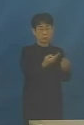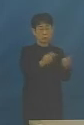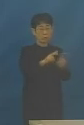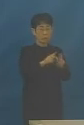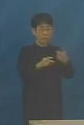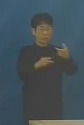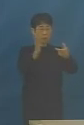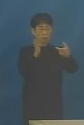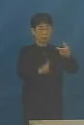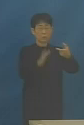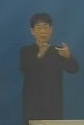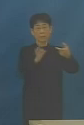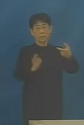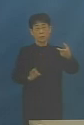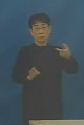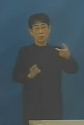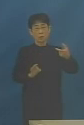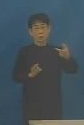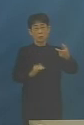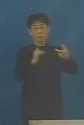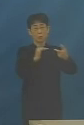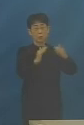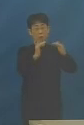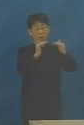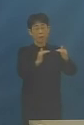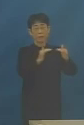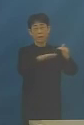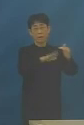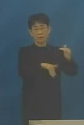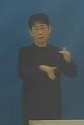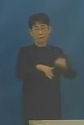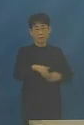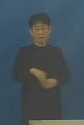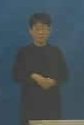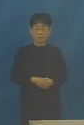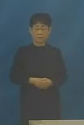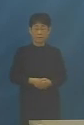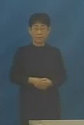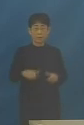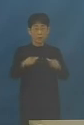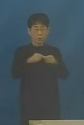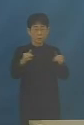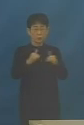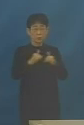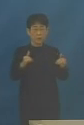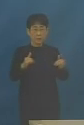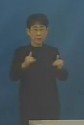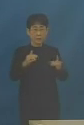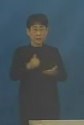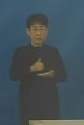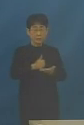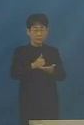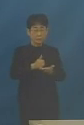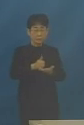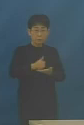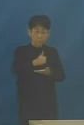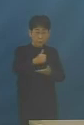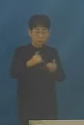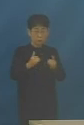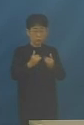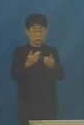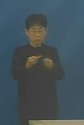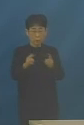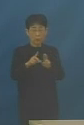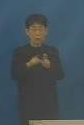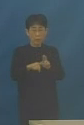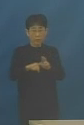に減ってしまったということかもしれませんまた国民民主党はその維新と同じような傾向かと